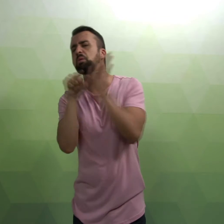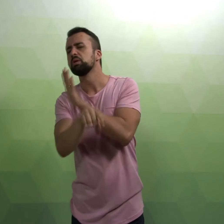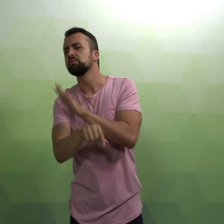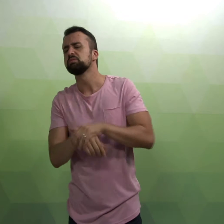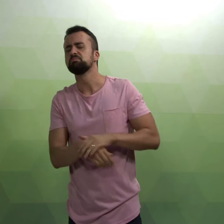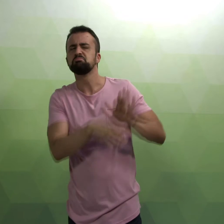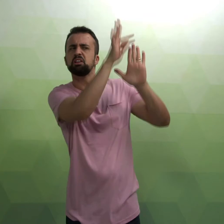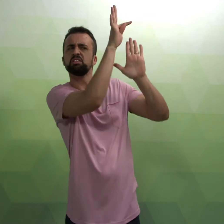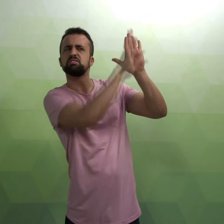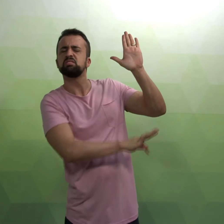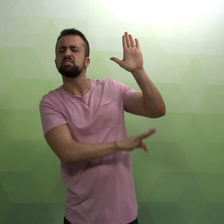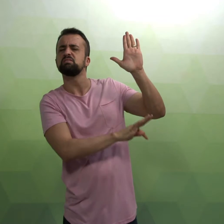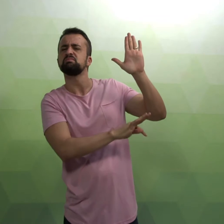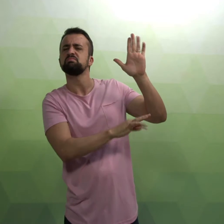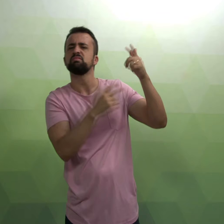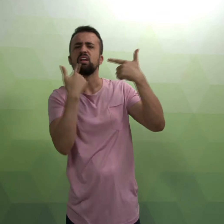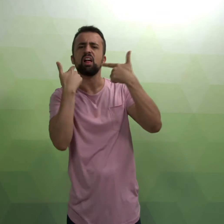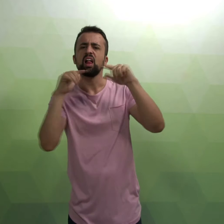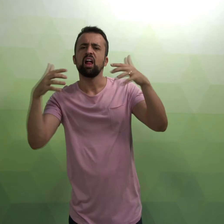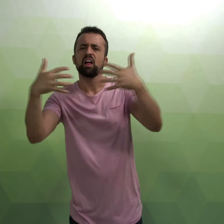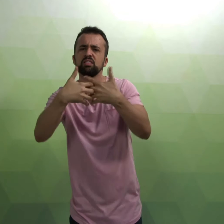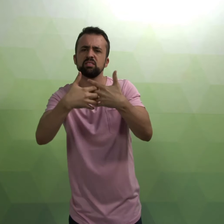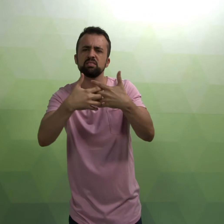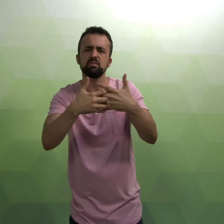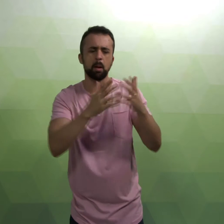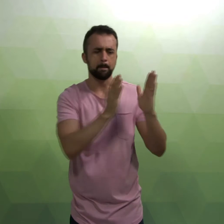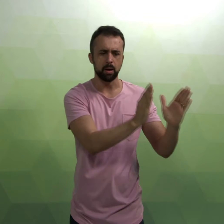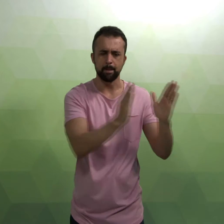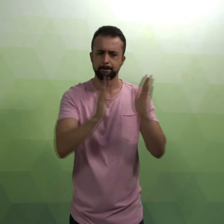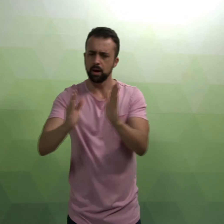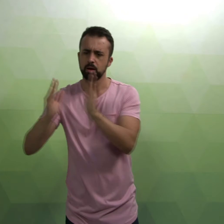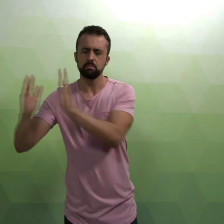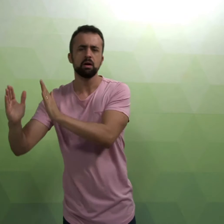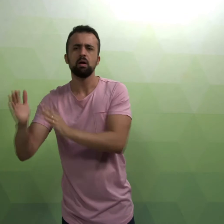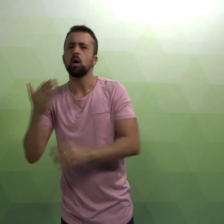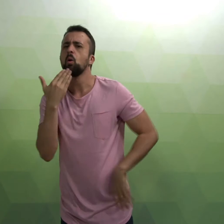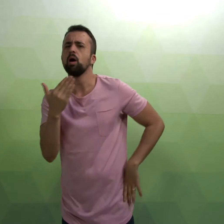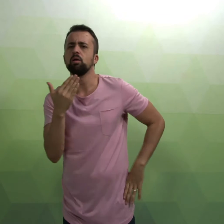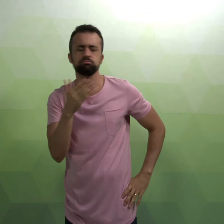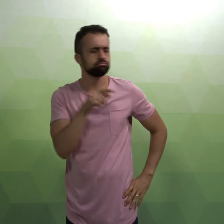Então, este texto está em qual das três fases da interlíngua?